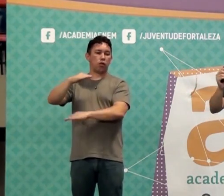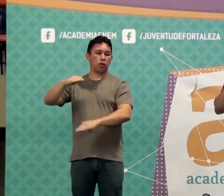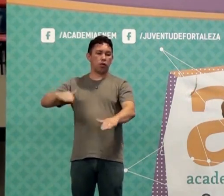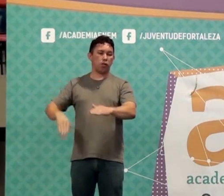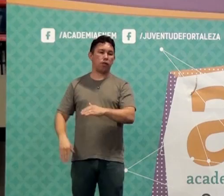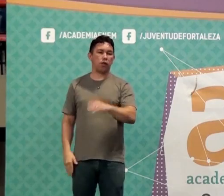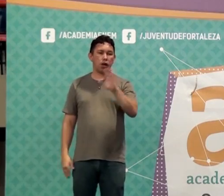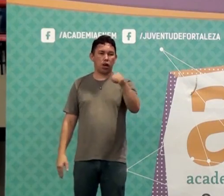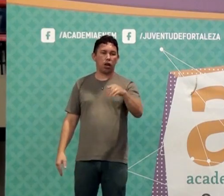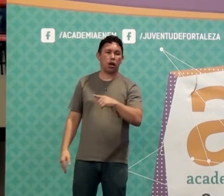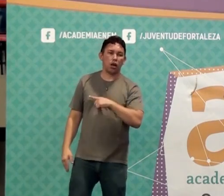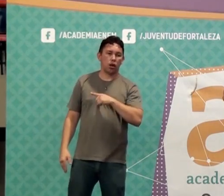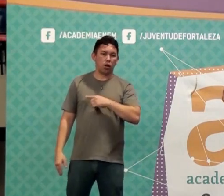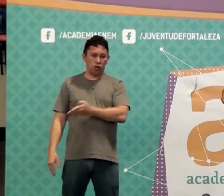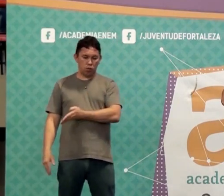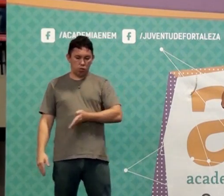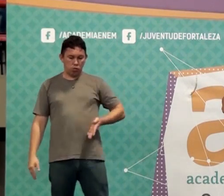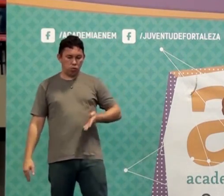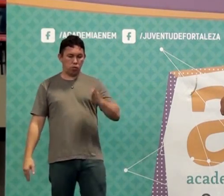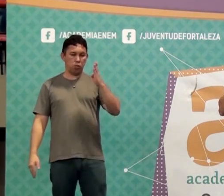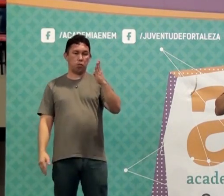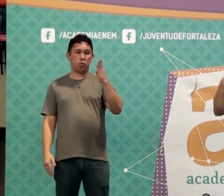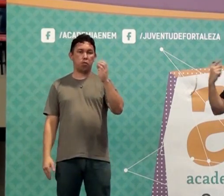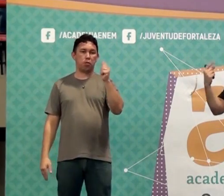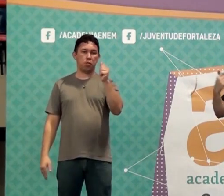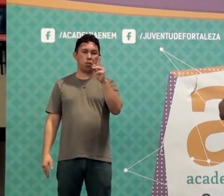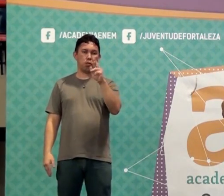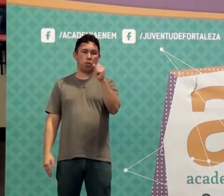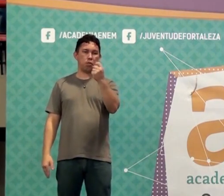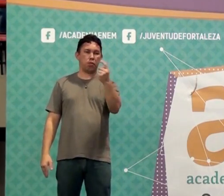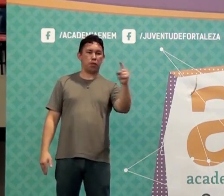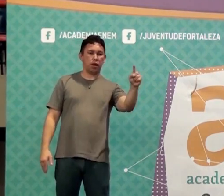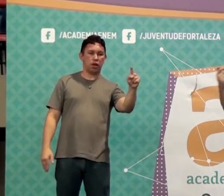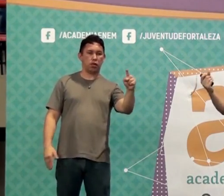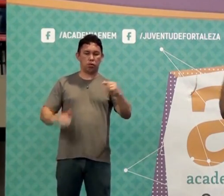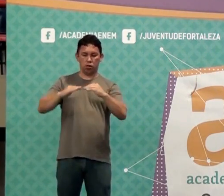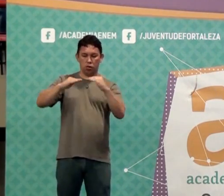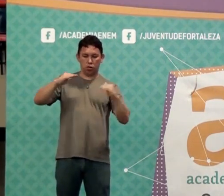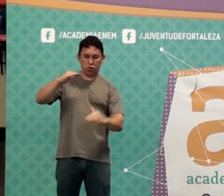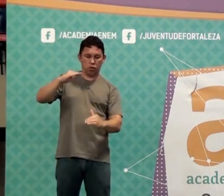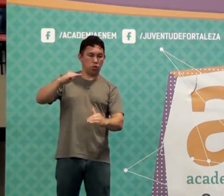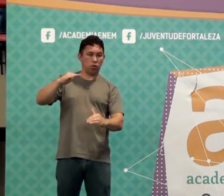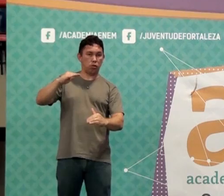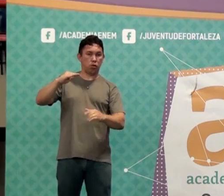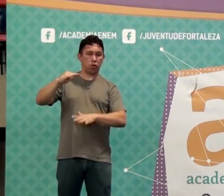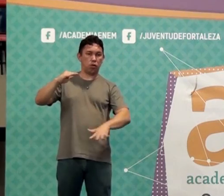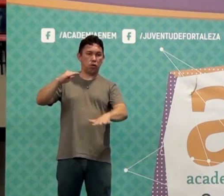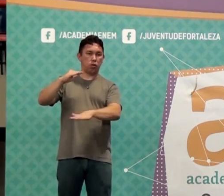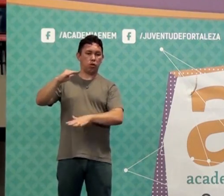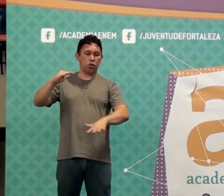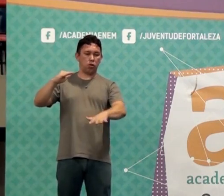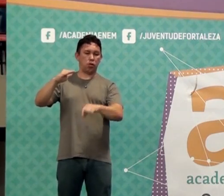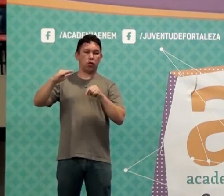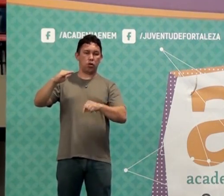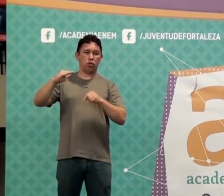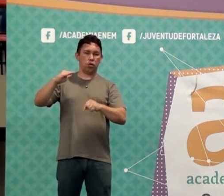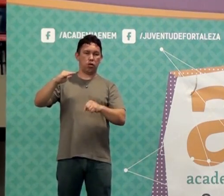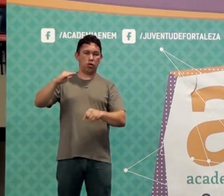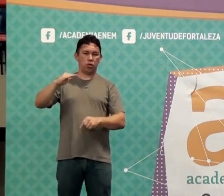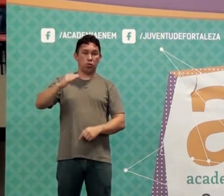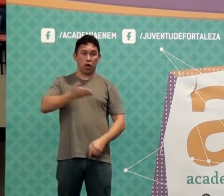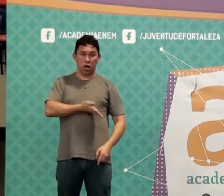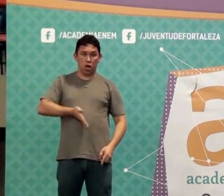o título é homenagem. Se eu homenagear alguém na Idade Média, é porque eu estou dando um